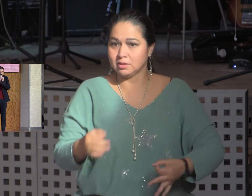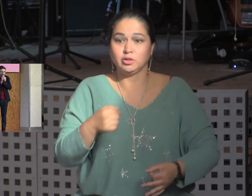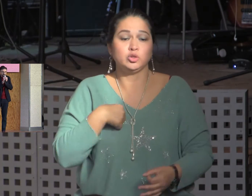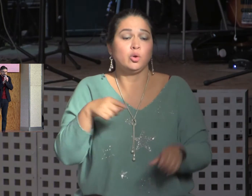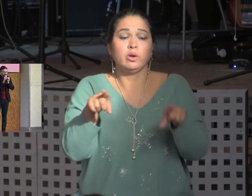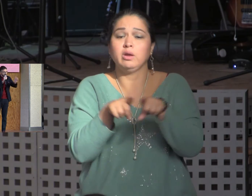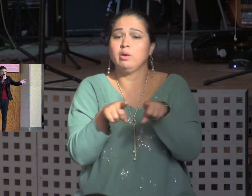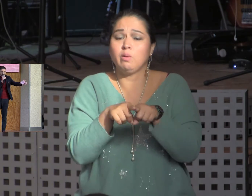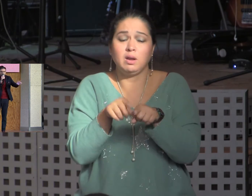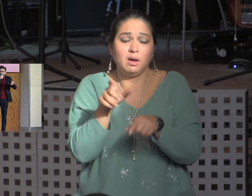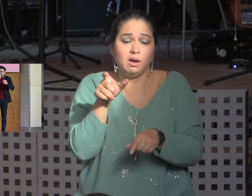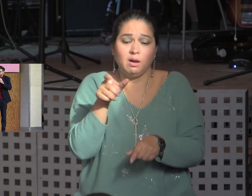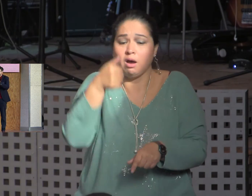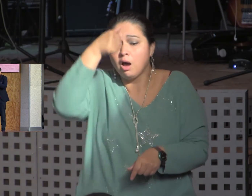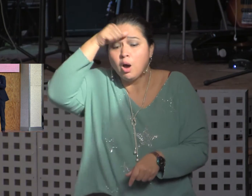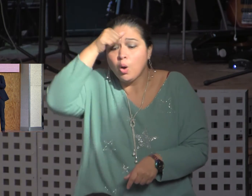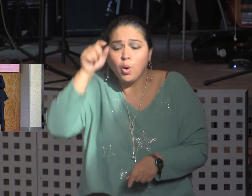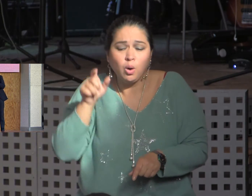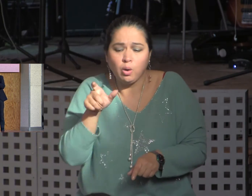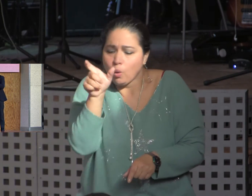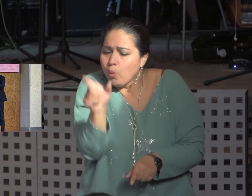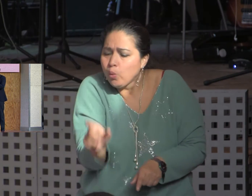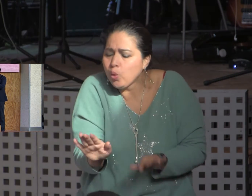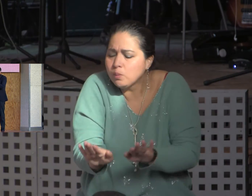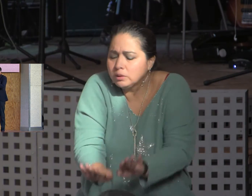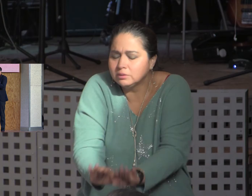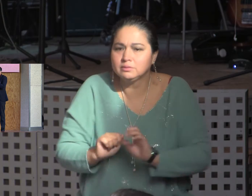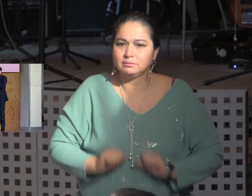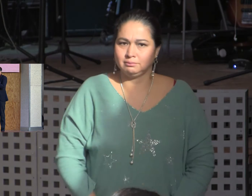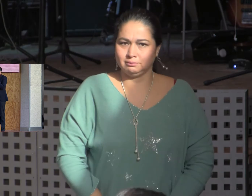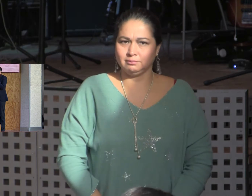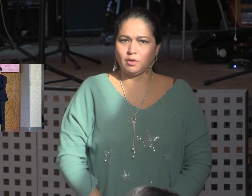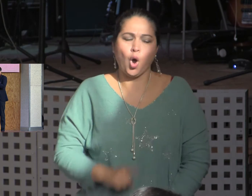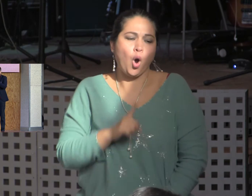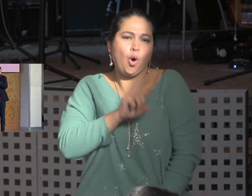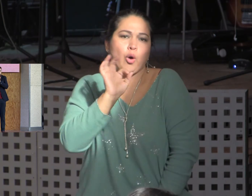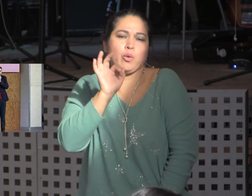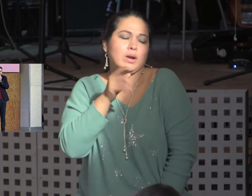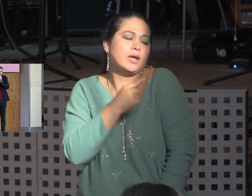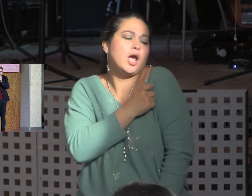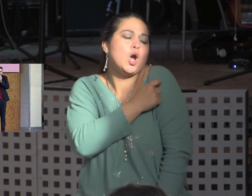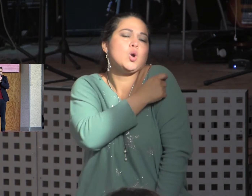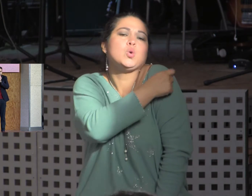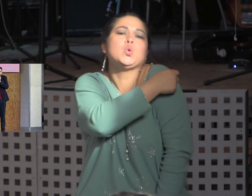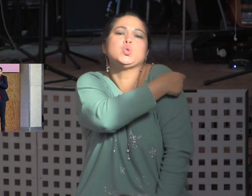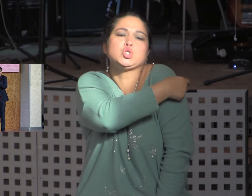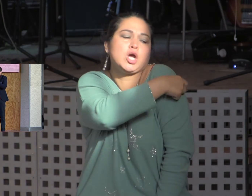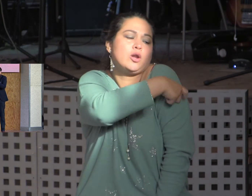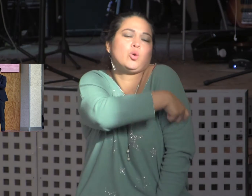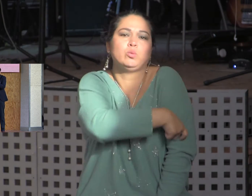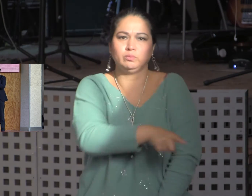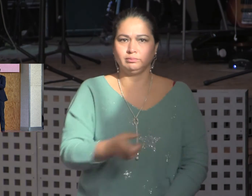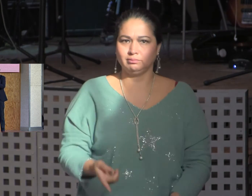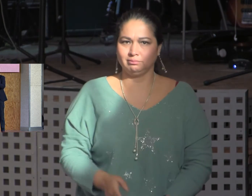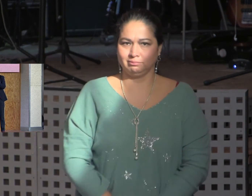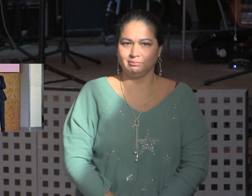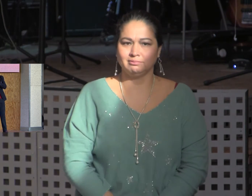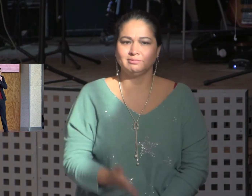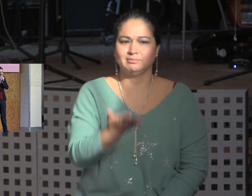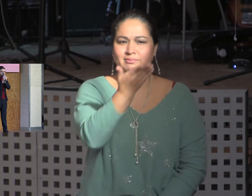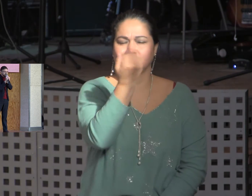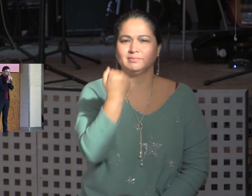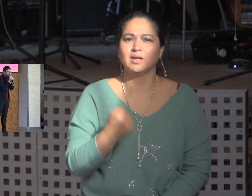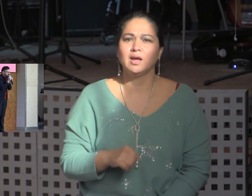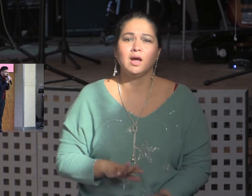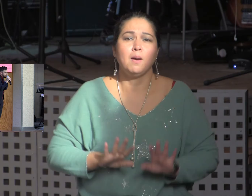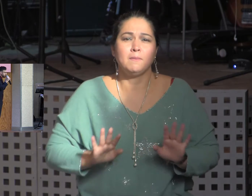hombrecillo, un gusanillo, un gusano como Job dice, pero sin embargo Dios